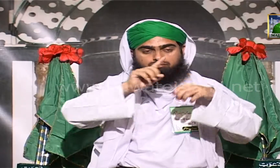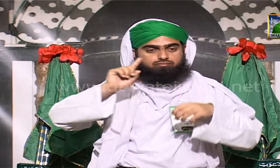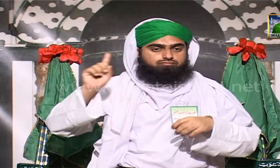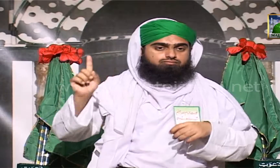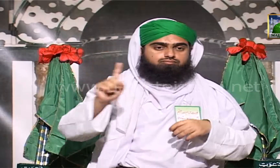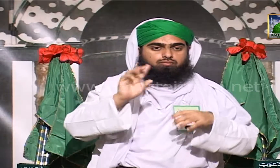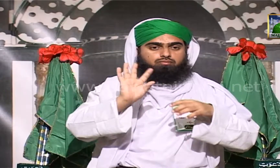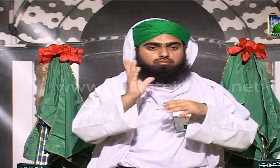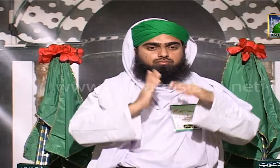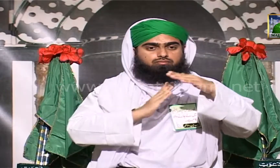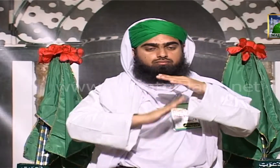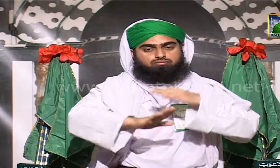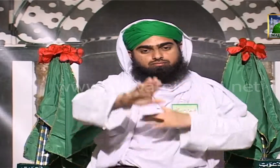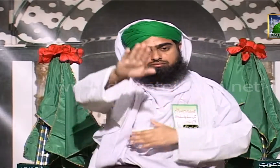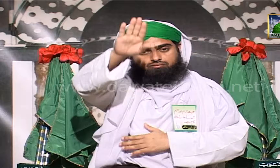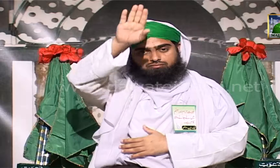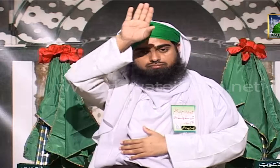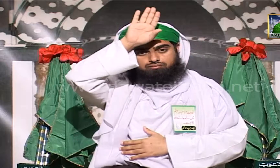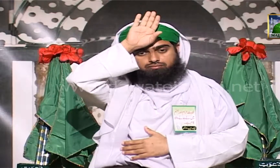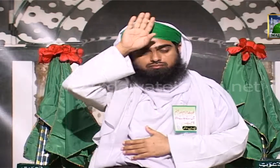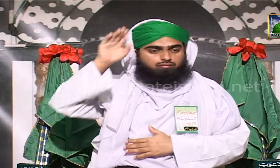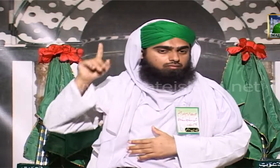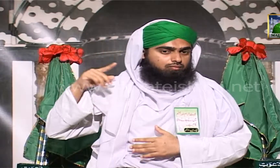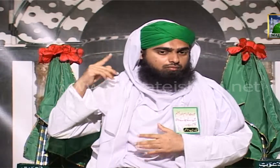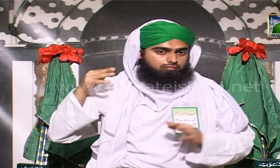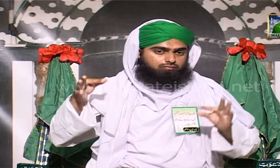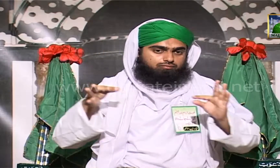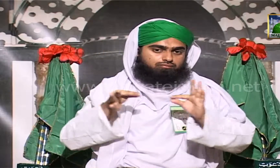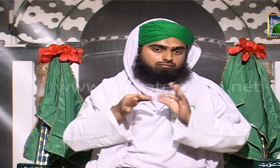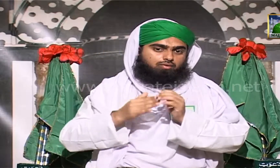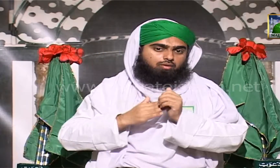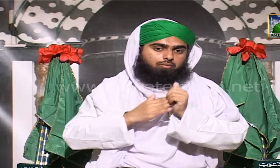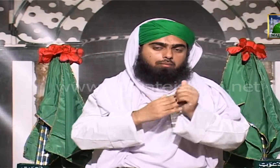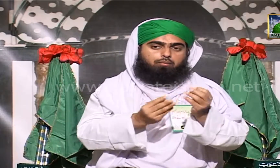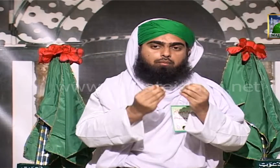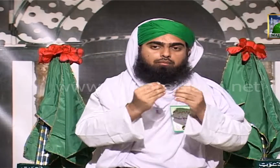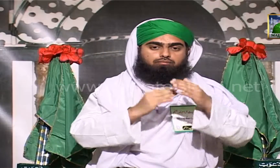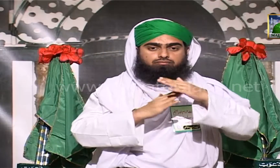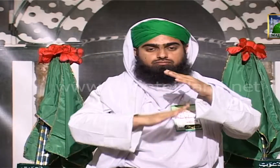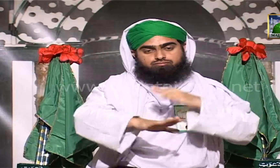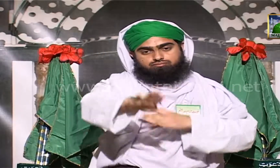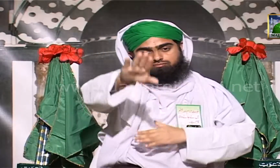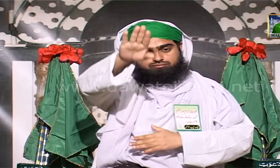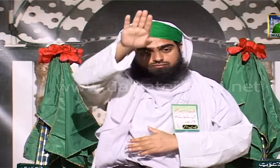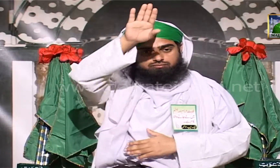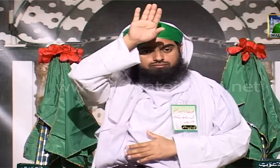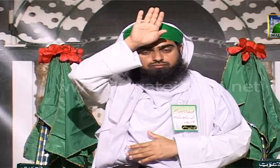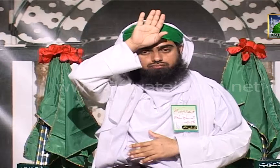تبار، ہم غریبوں کے غمگسار، ہم بے کسوں کے مددگار، صاحب پسینہ خوشبودار، حفیظ